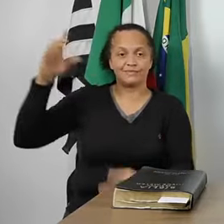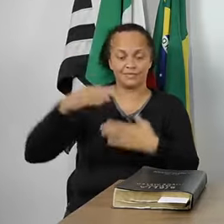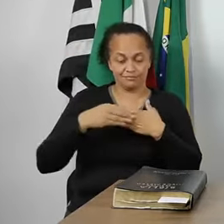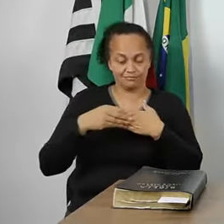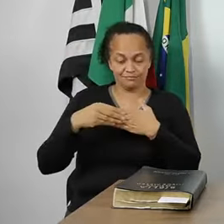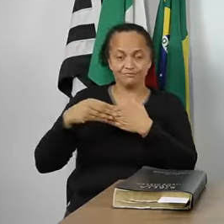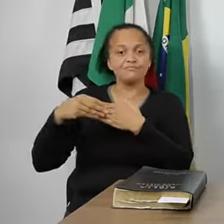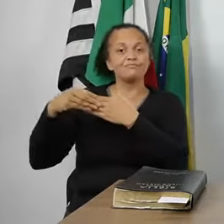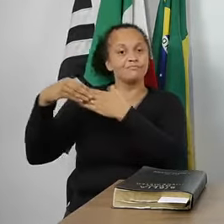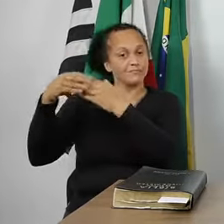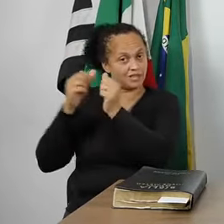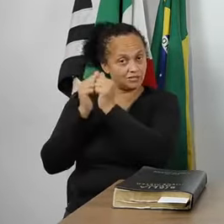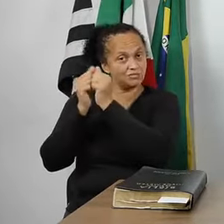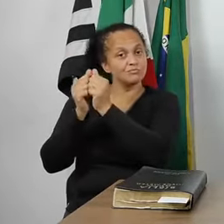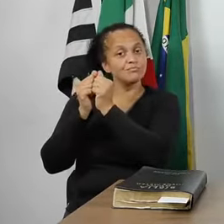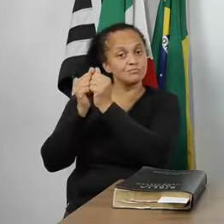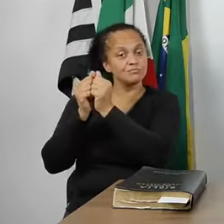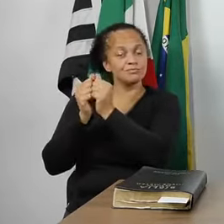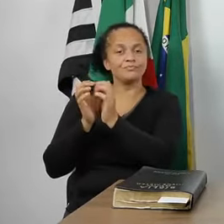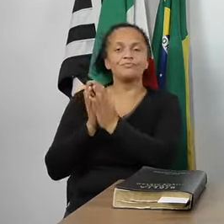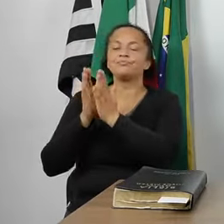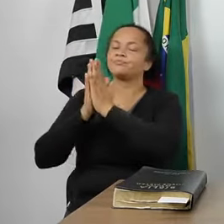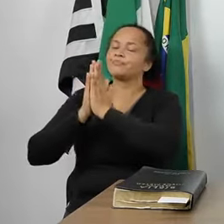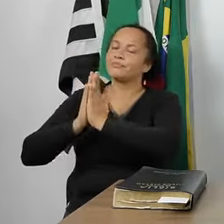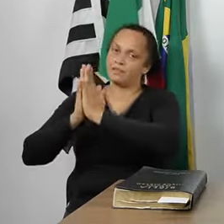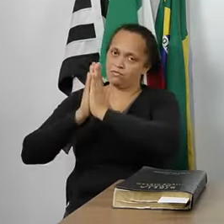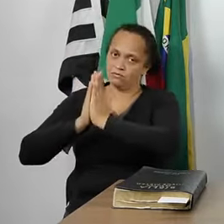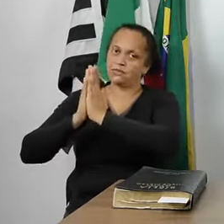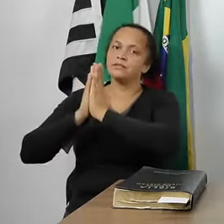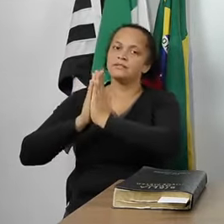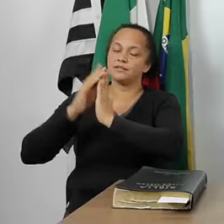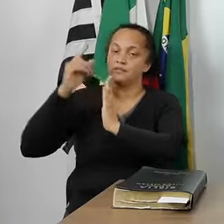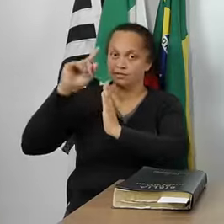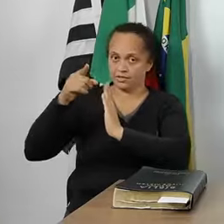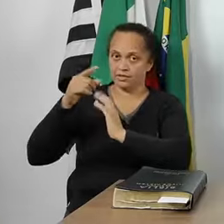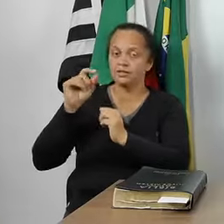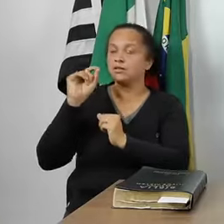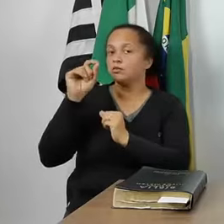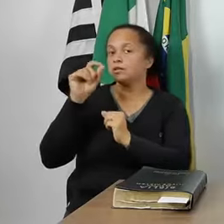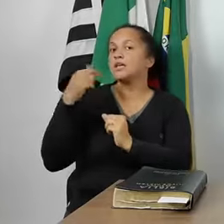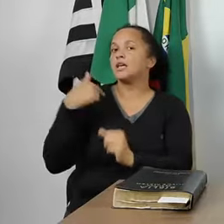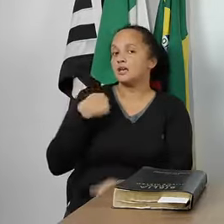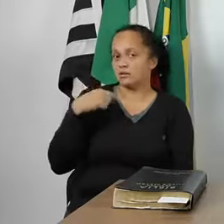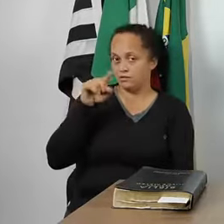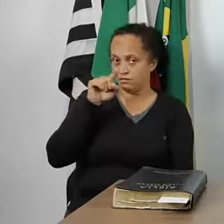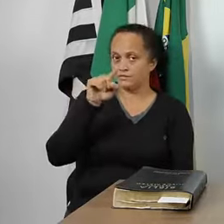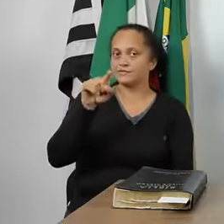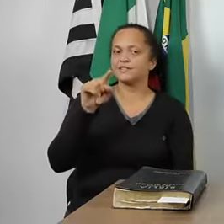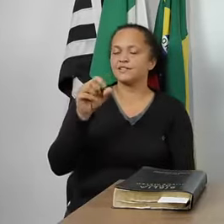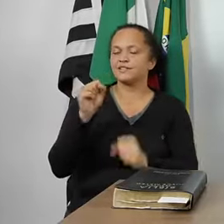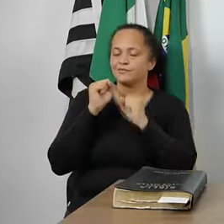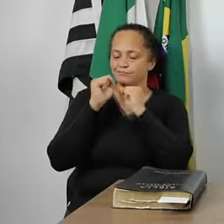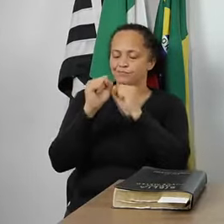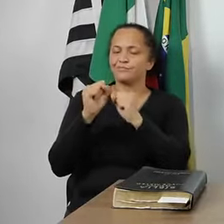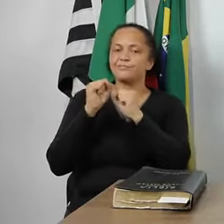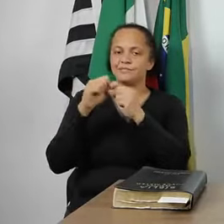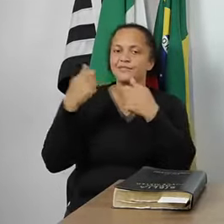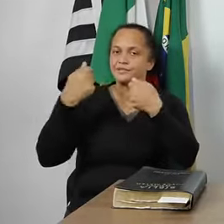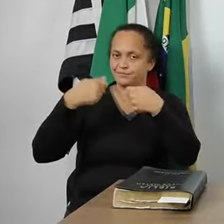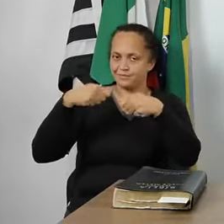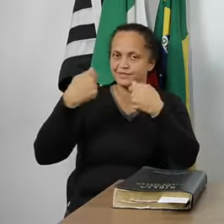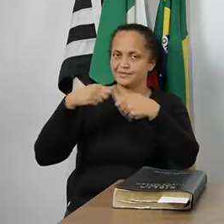E a oração é o meio pelo qual eu e você podemos nos relacionar com esse